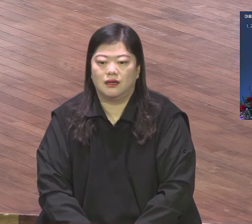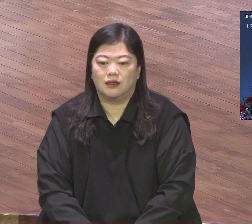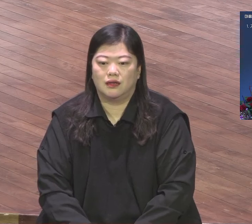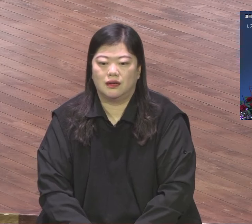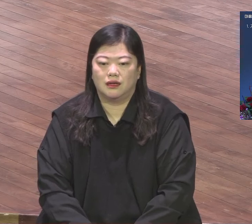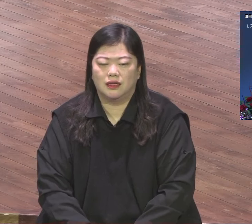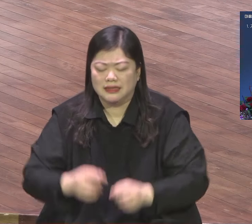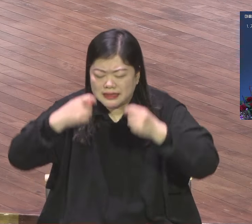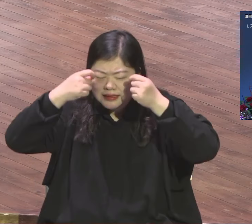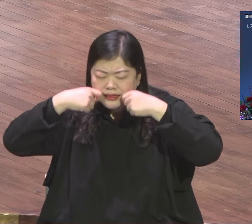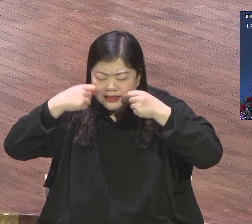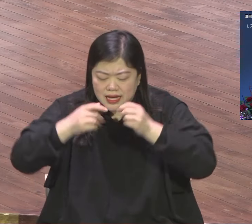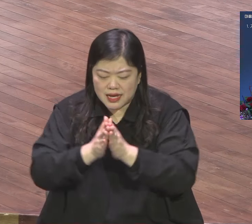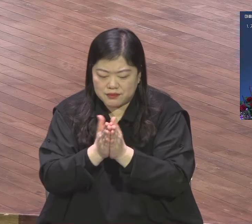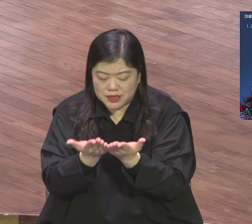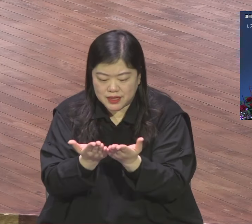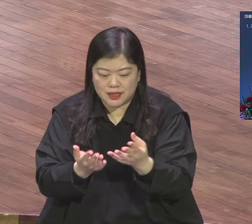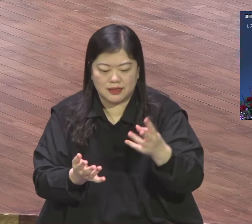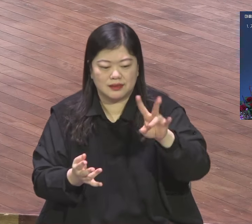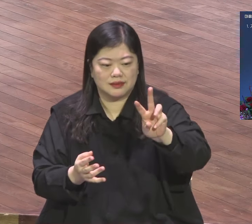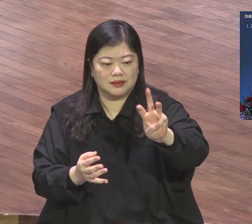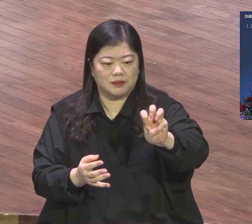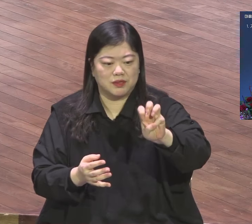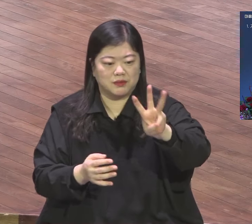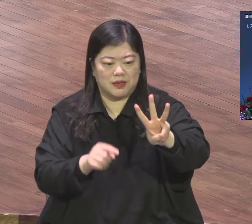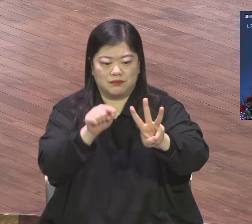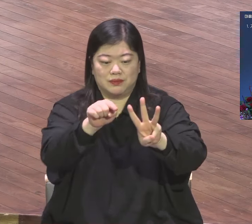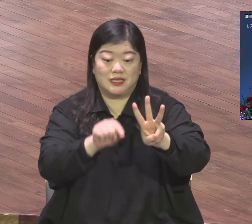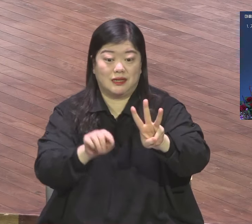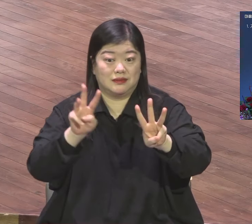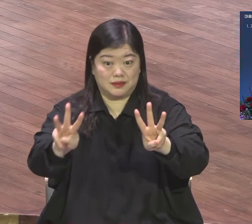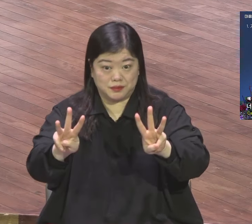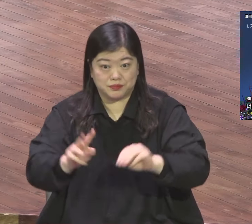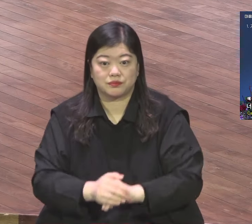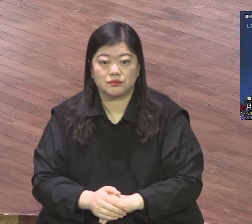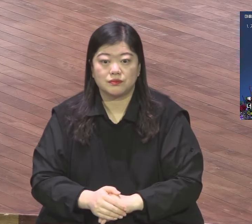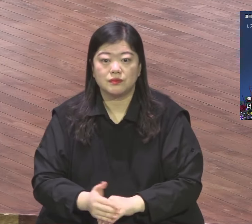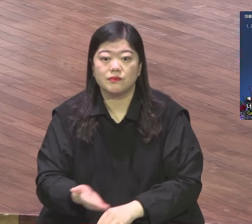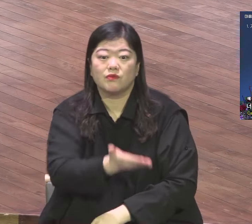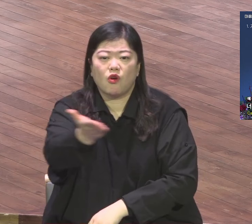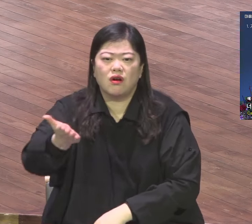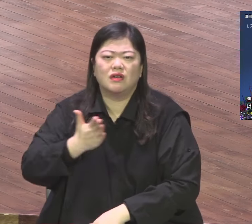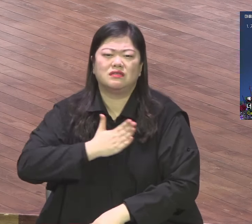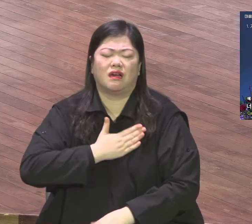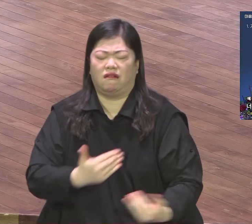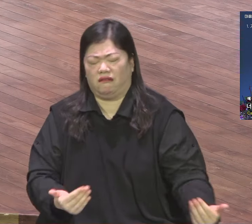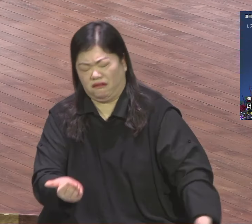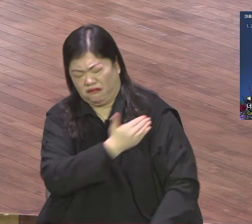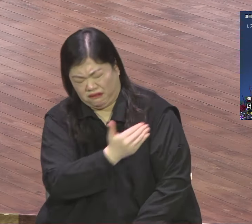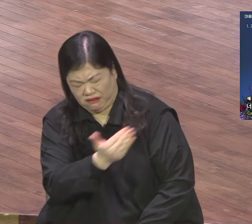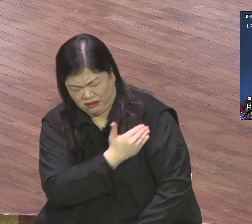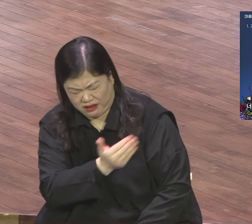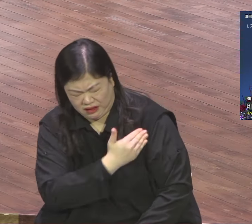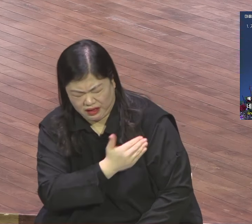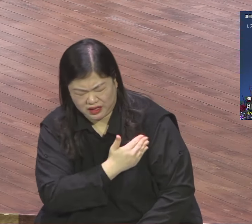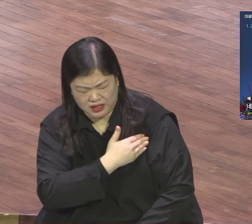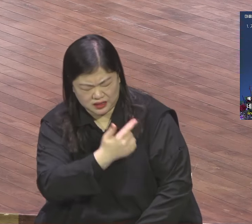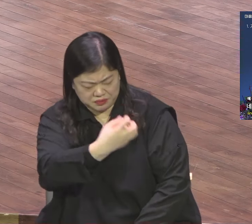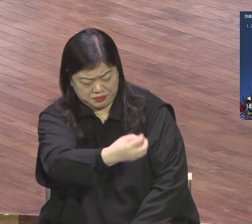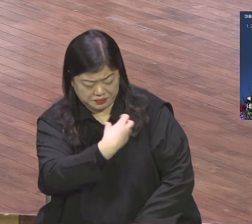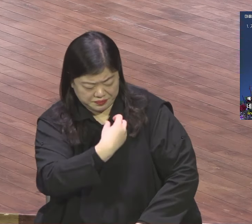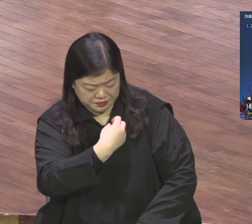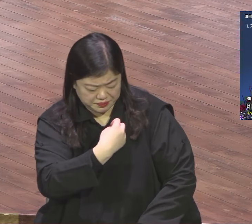예레미야 33장 3절에 하나님께서 우리에게 이렇게 말씀하십니다. 너는 내게 부르짖으라. 내가 네게